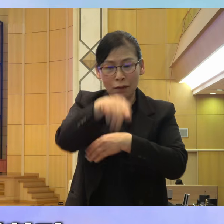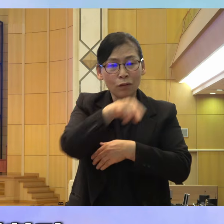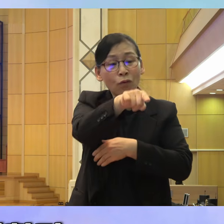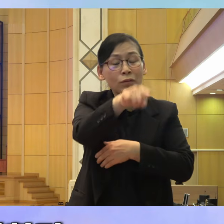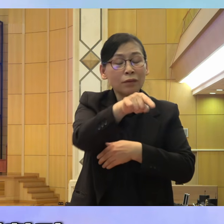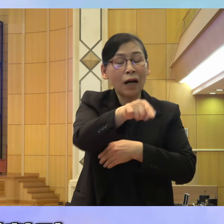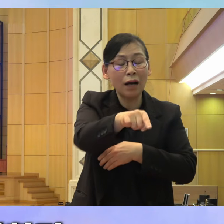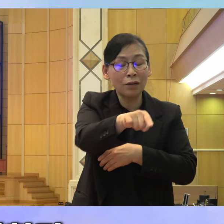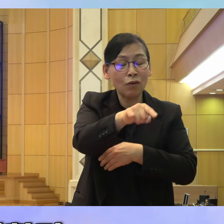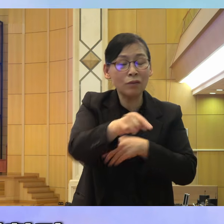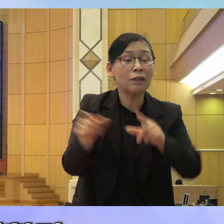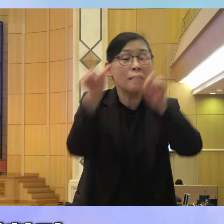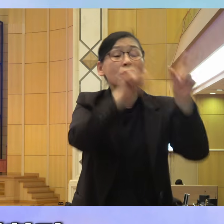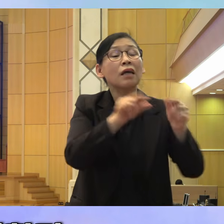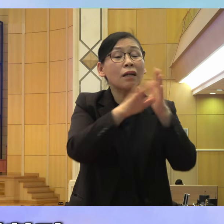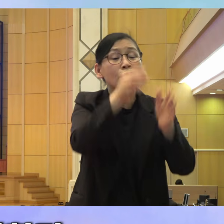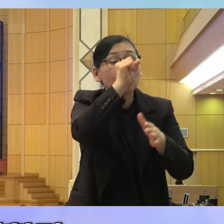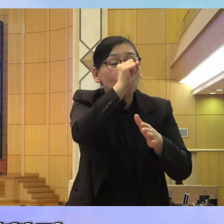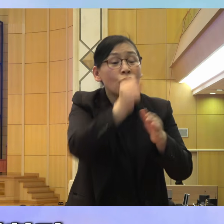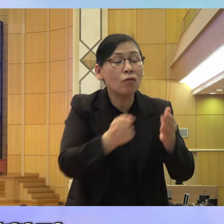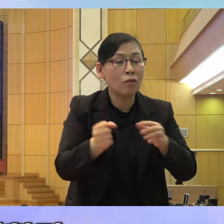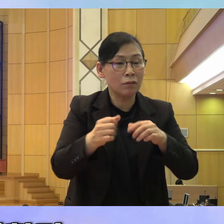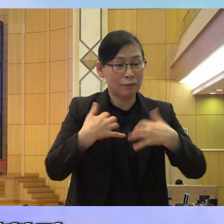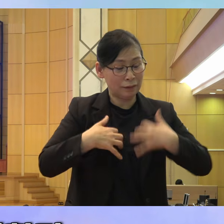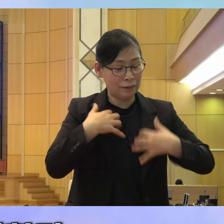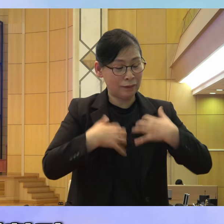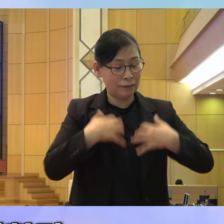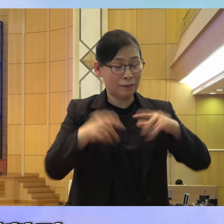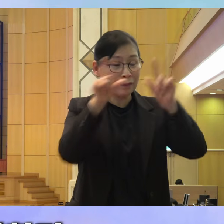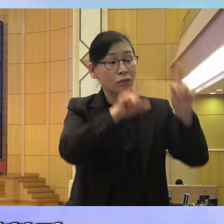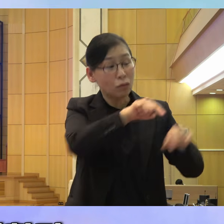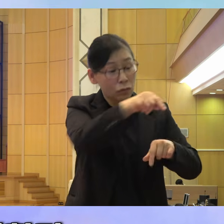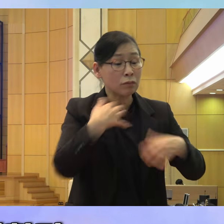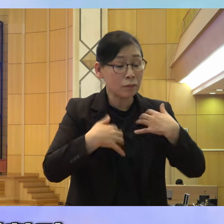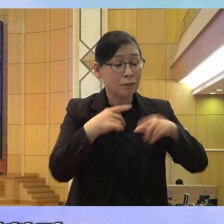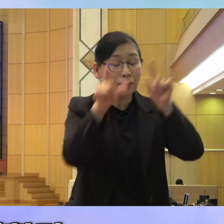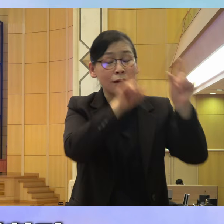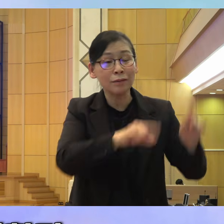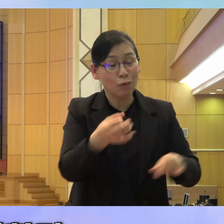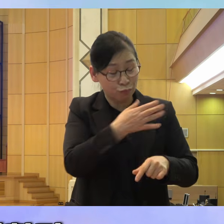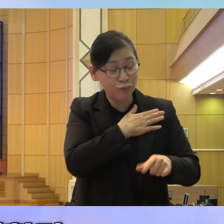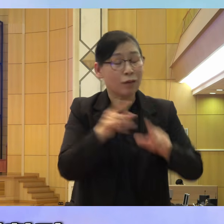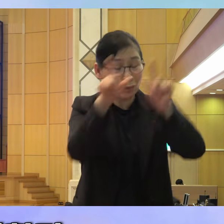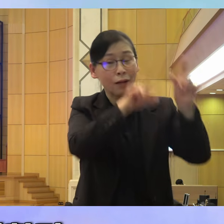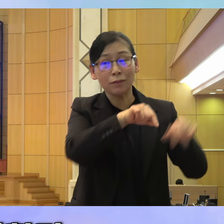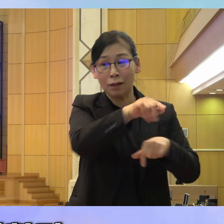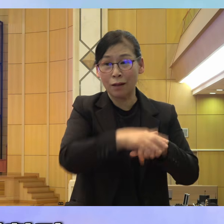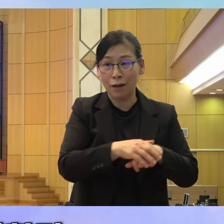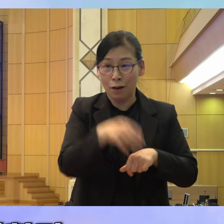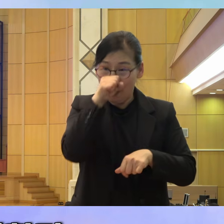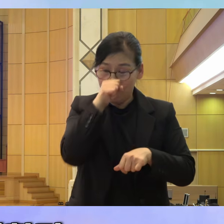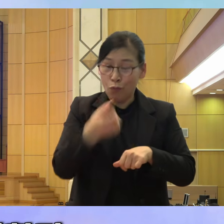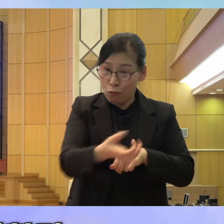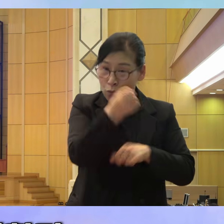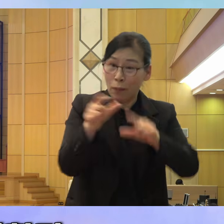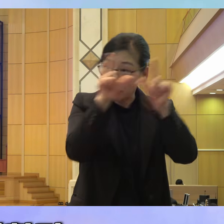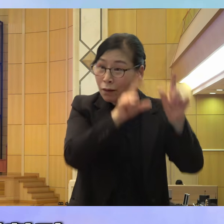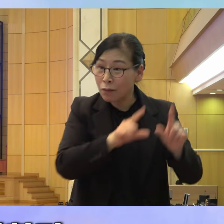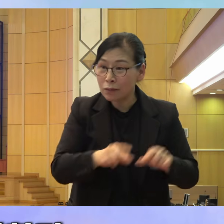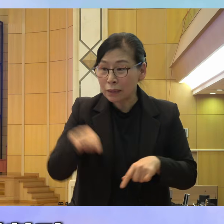너는 살았을 때 좋은 걸 받았고, 이 땅에 사는 동안에 너는 부자로 살았잖아. 좋은 걸